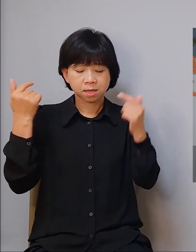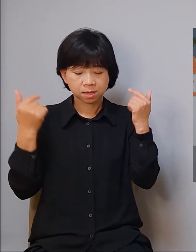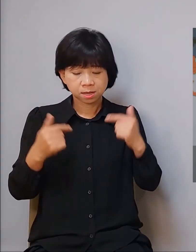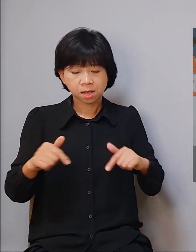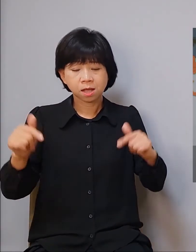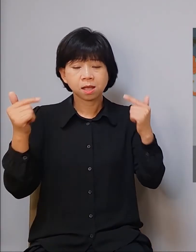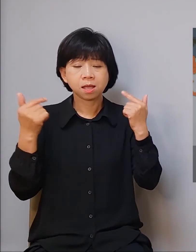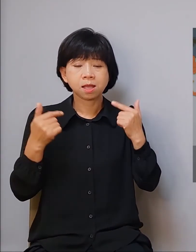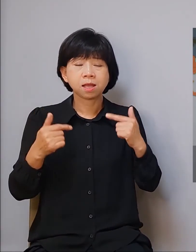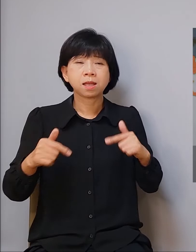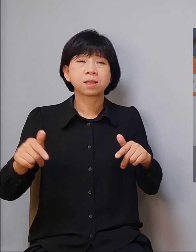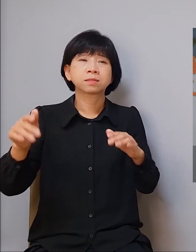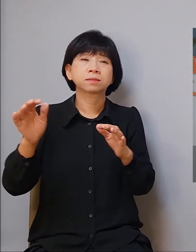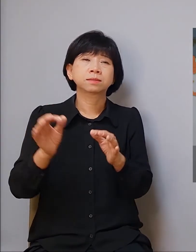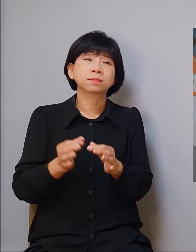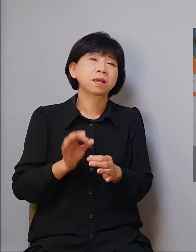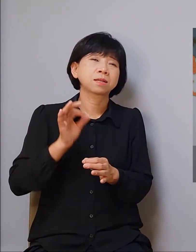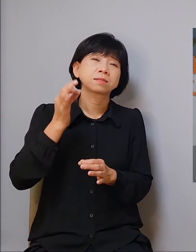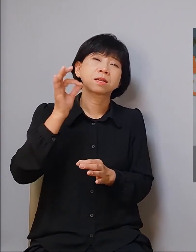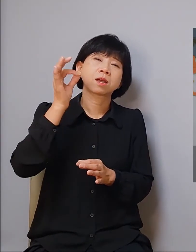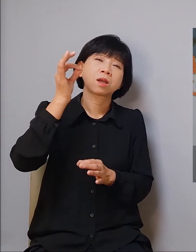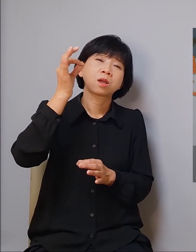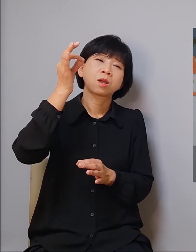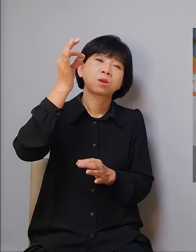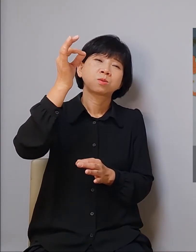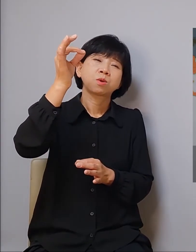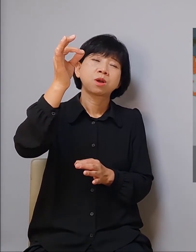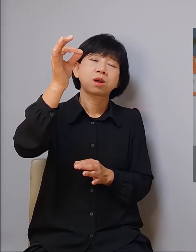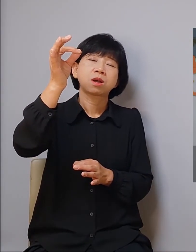소망, 내가 항상